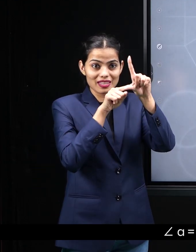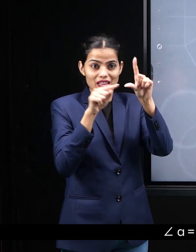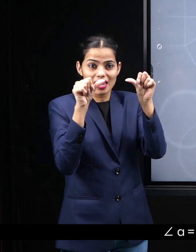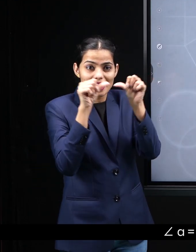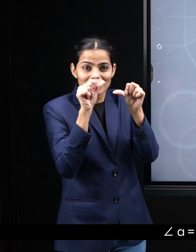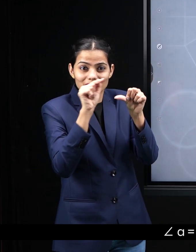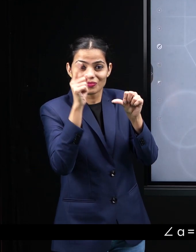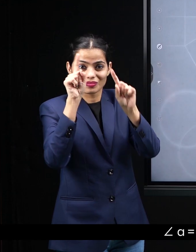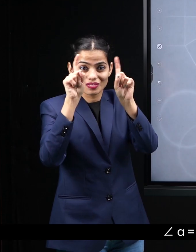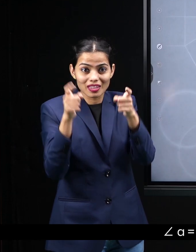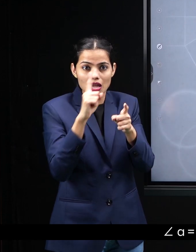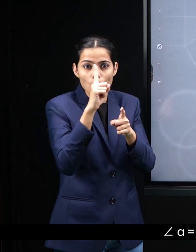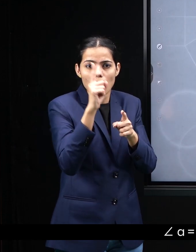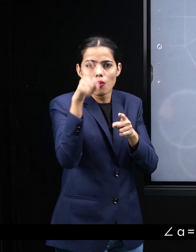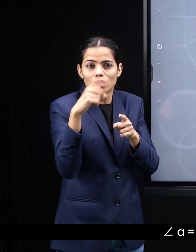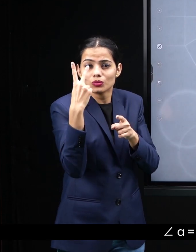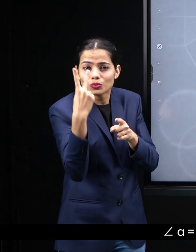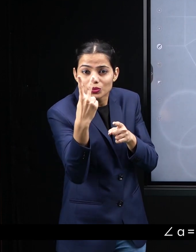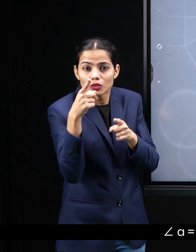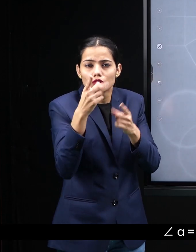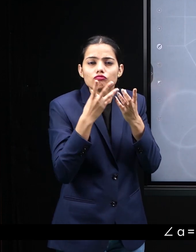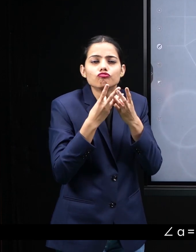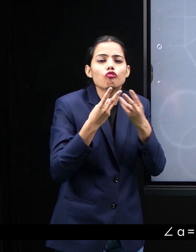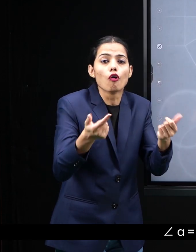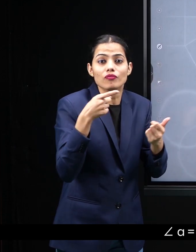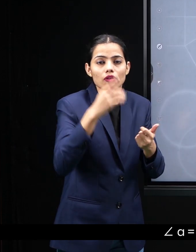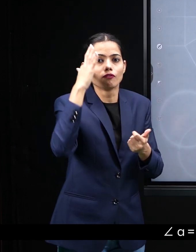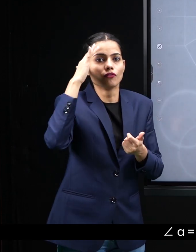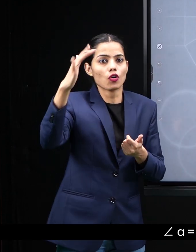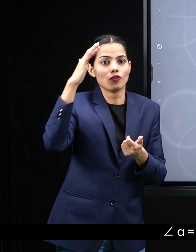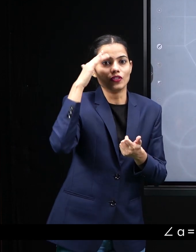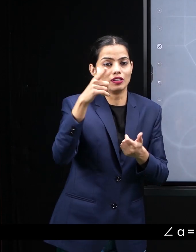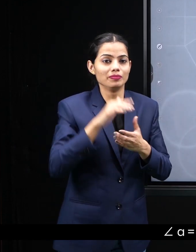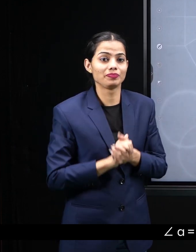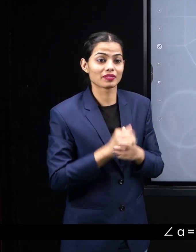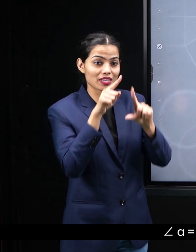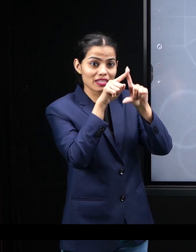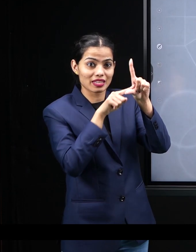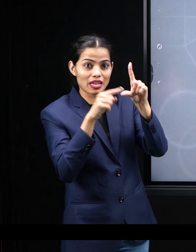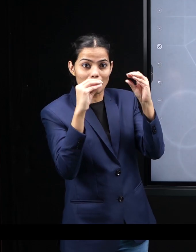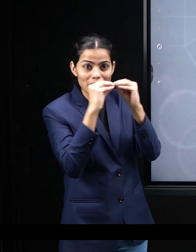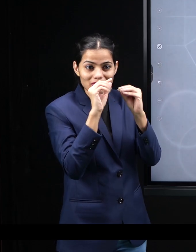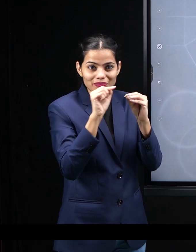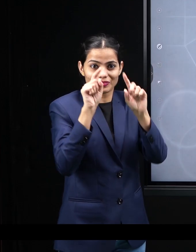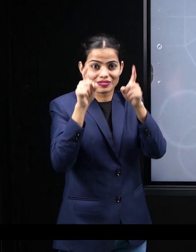குறுங்கோணம் A ஈடு அரை குறுங்கோணம் C, அதாவது மேலே உள்ள தேற்றத்தால் குறுங்கோணம் B ஈடு